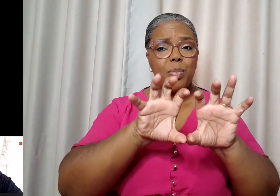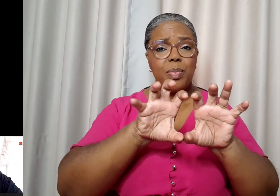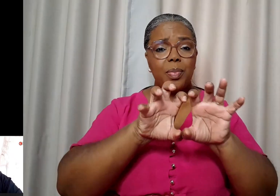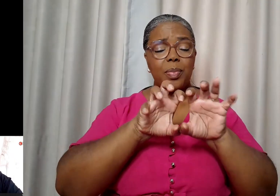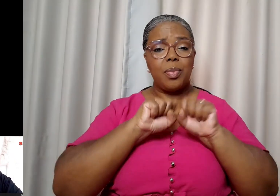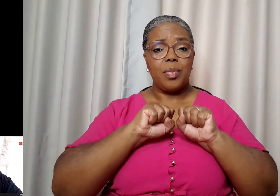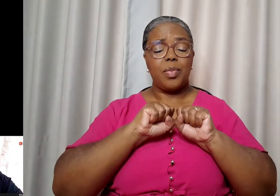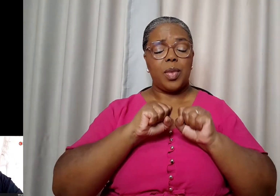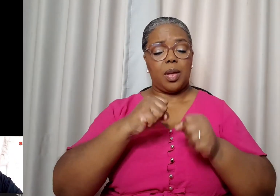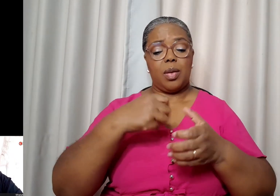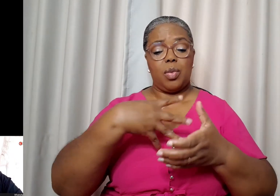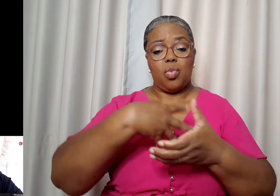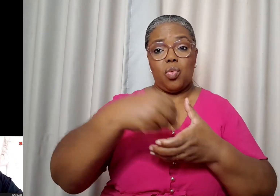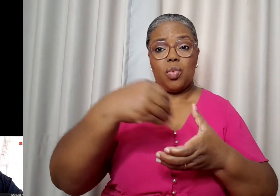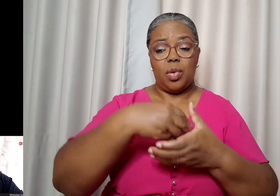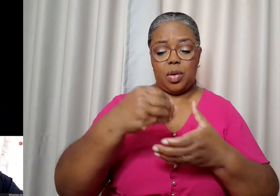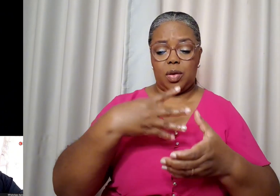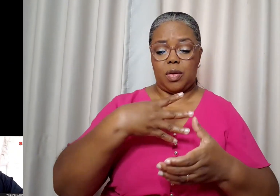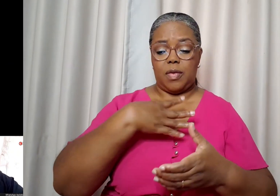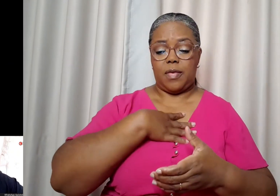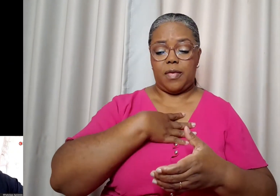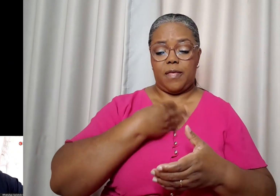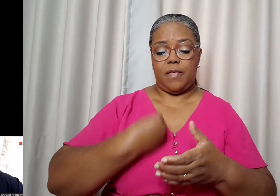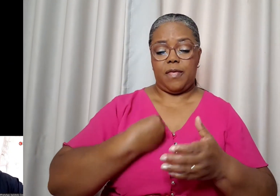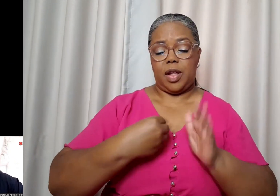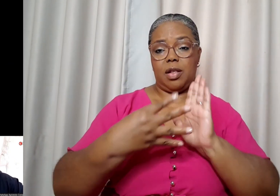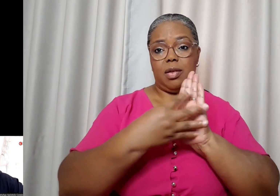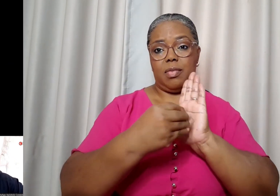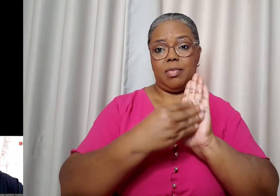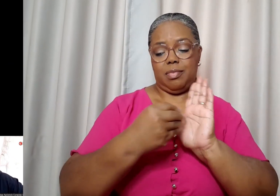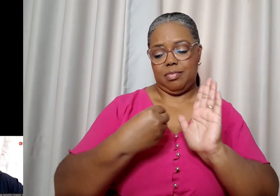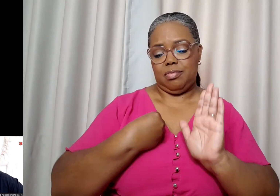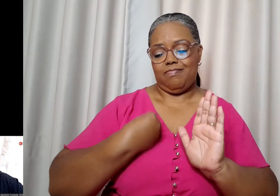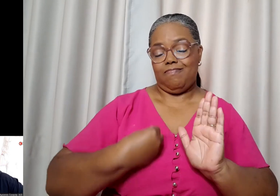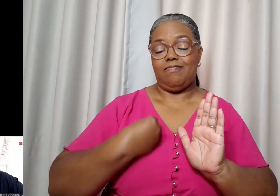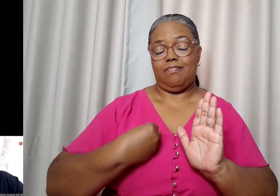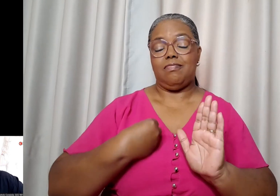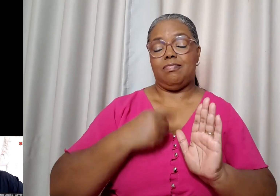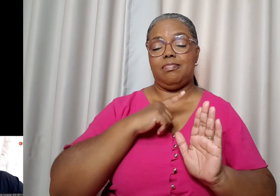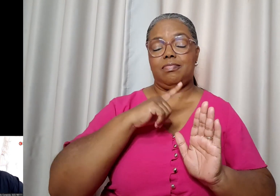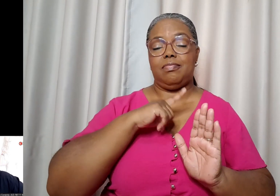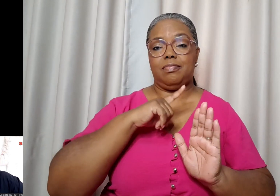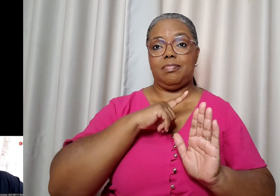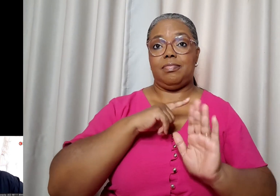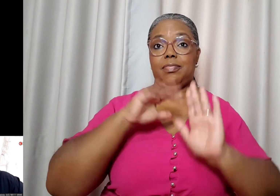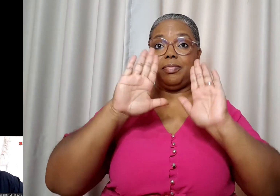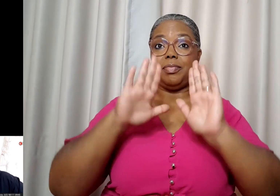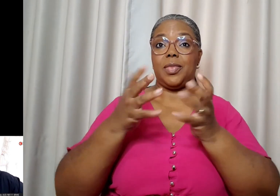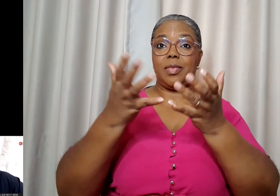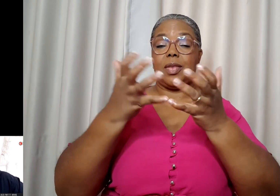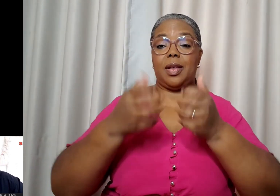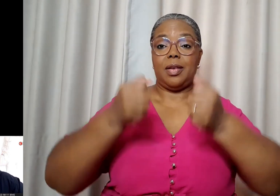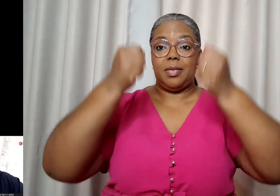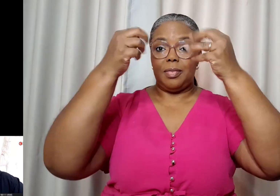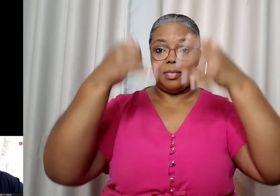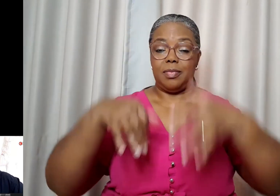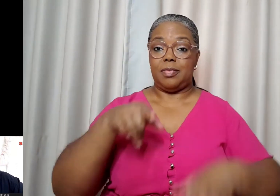levo. Só que eu quero te falar o seguinte: você que não foi